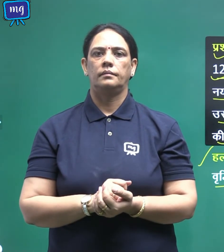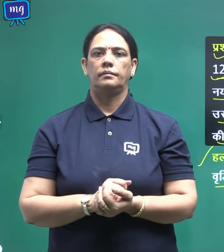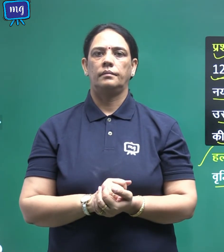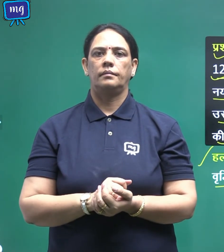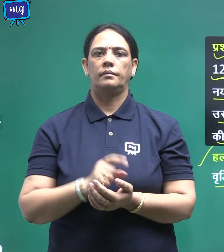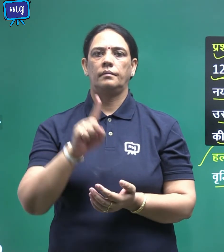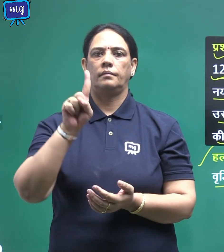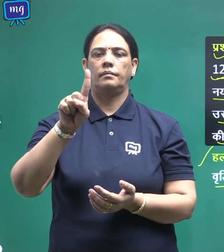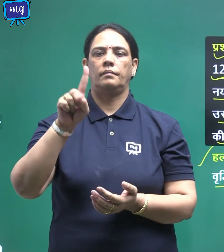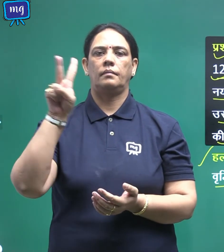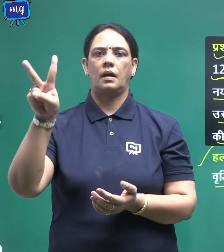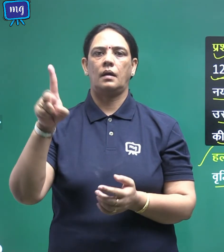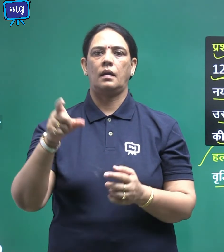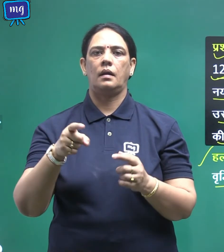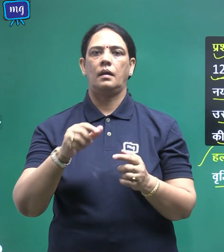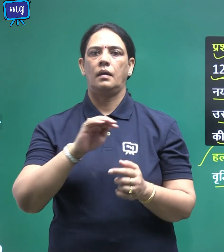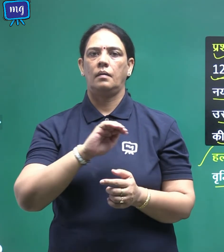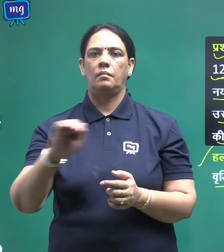12/100।